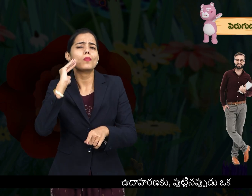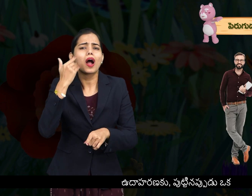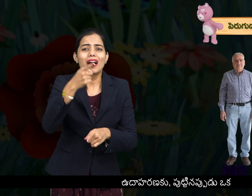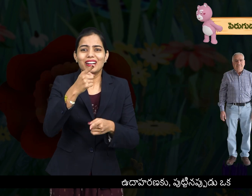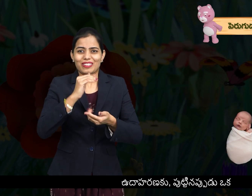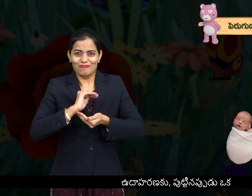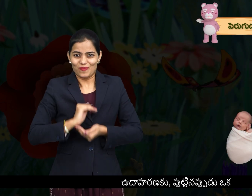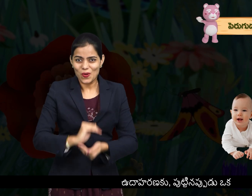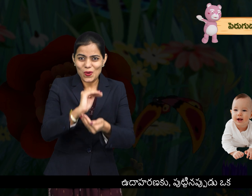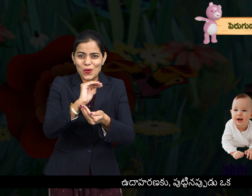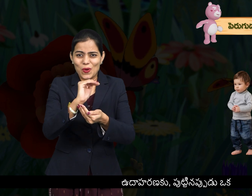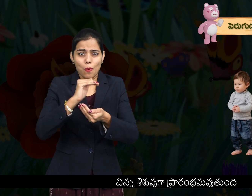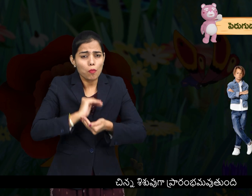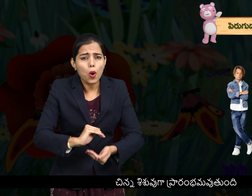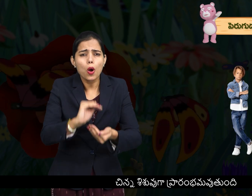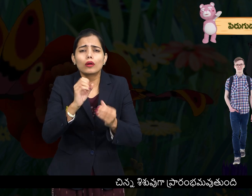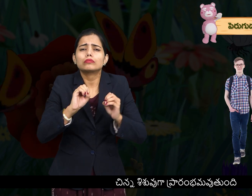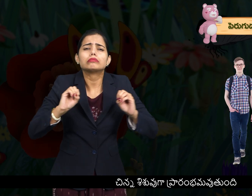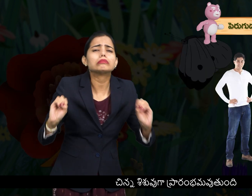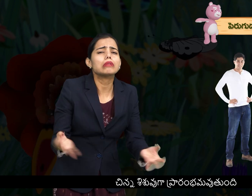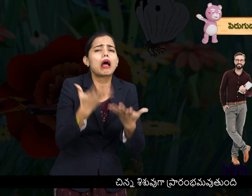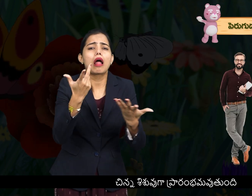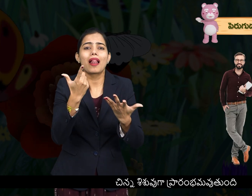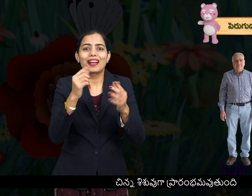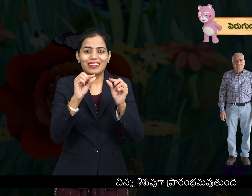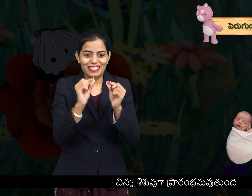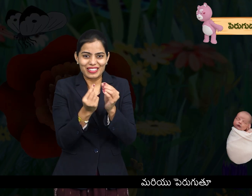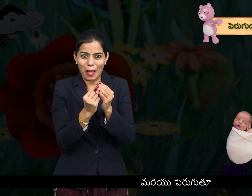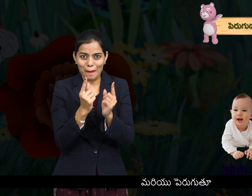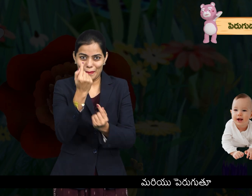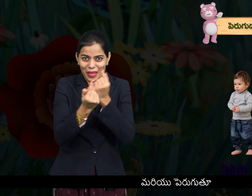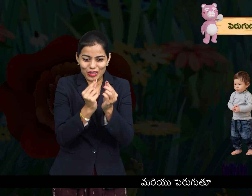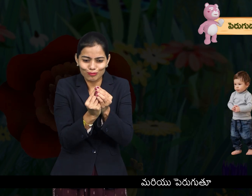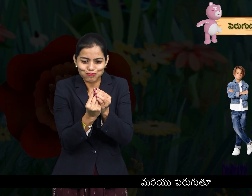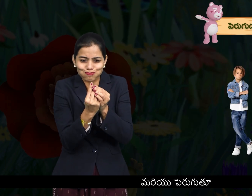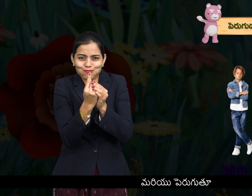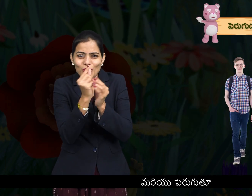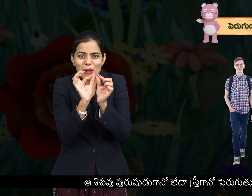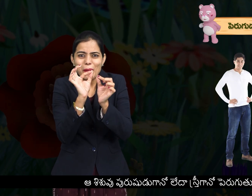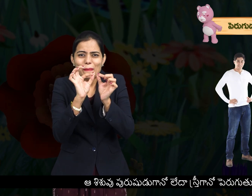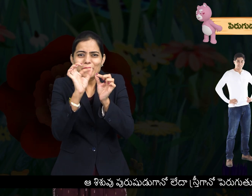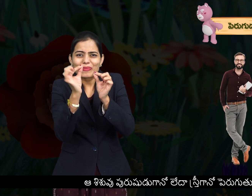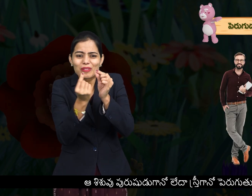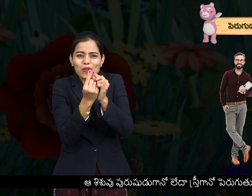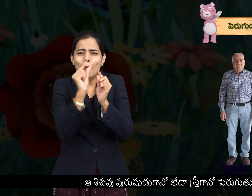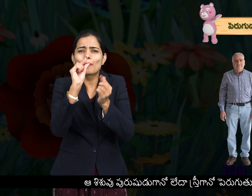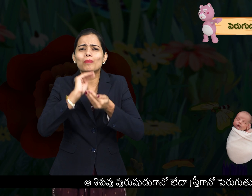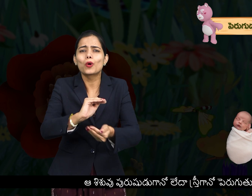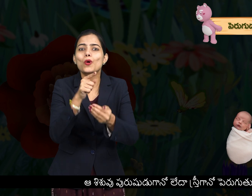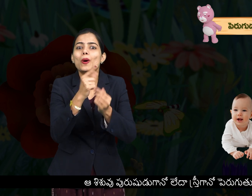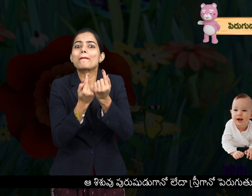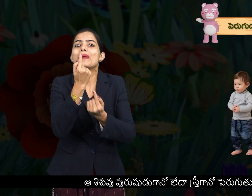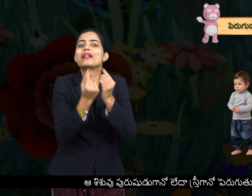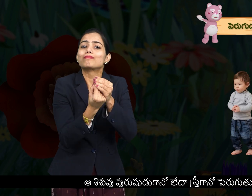ఉదాహరణకు, పుట్టినప్పుడు ఒక చిన్న శిశువుగా ప్రారంభమవుతుంది మరియు పెరుగుతూ ఆ శిశువు